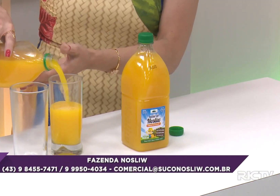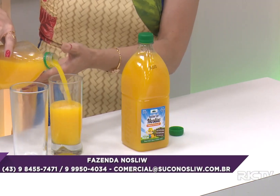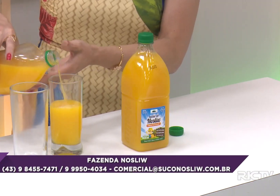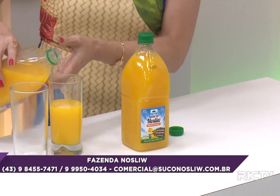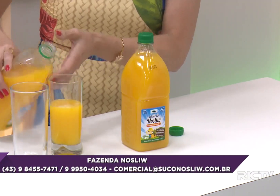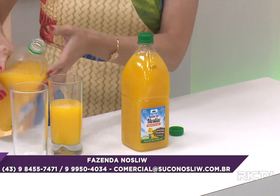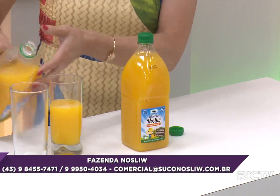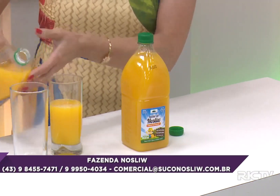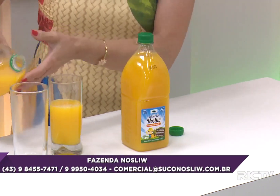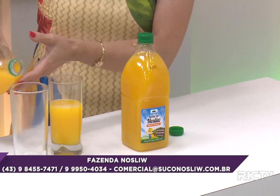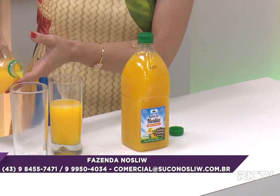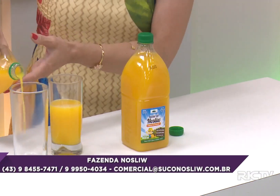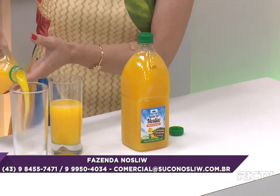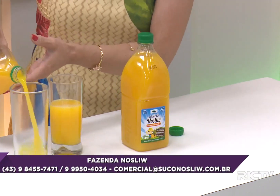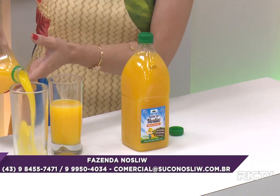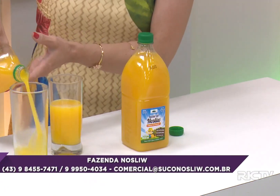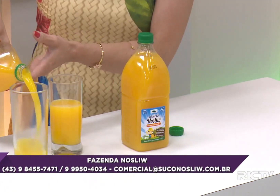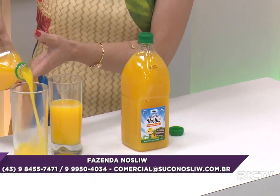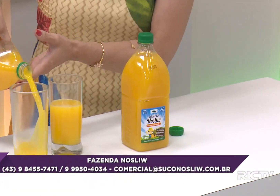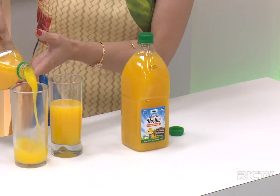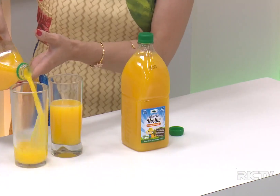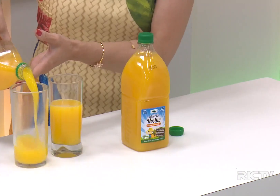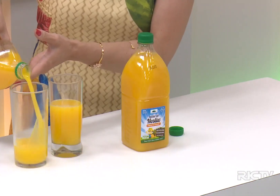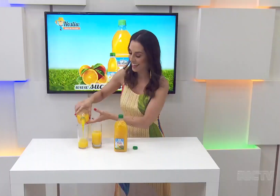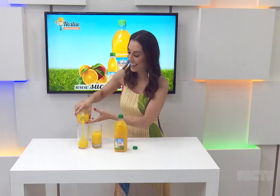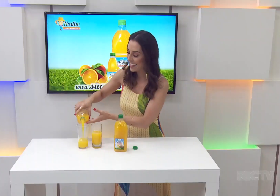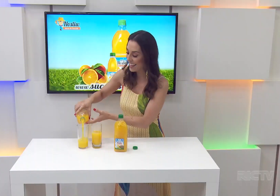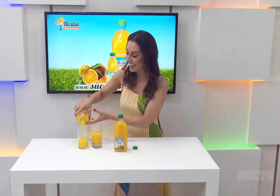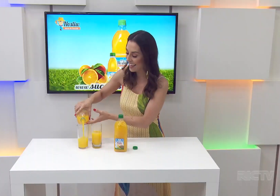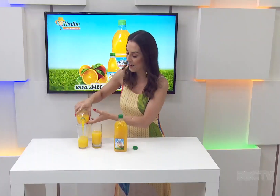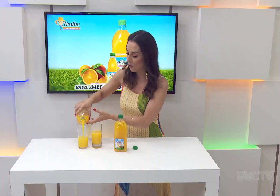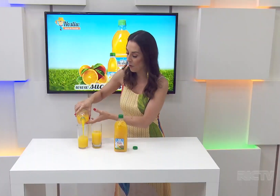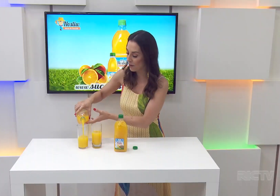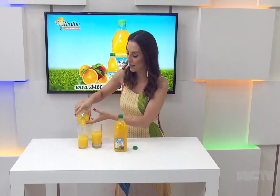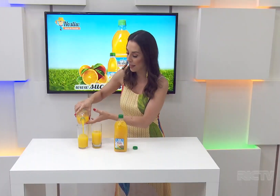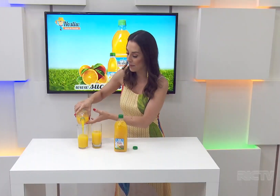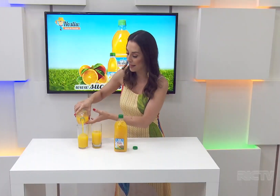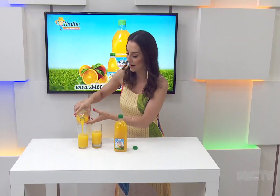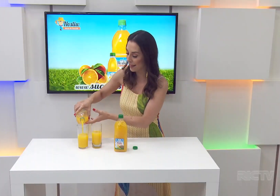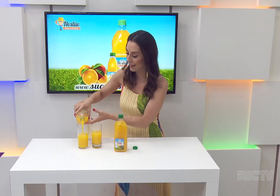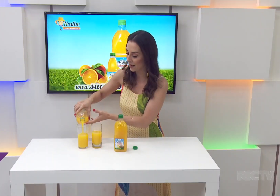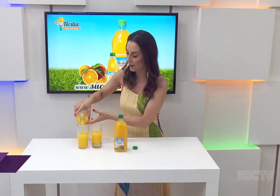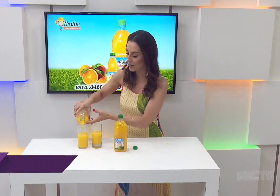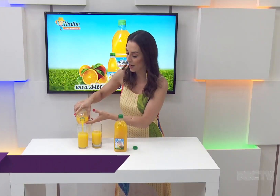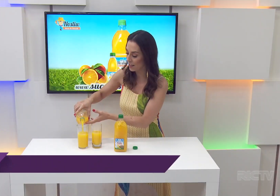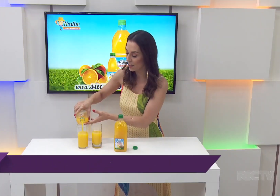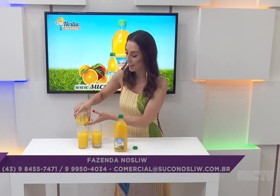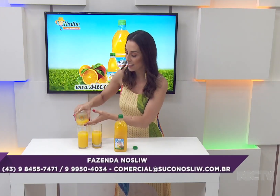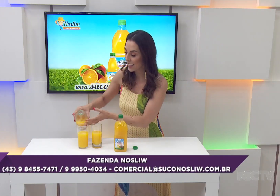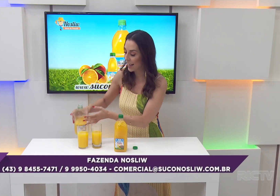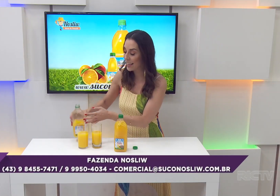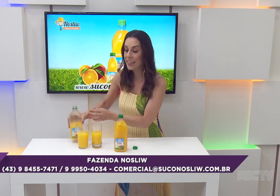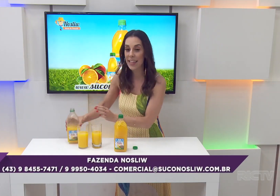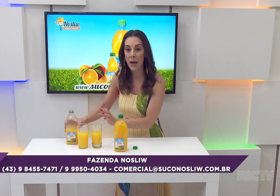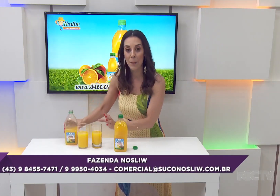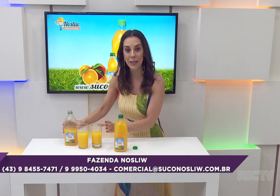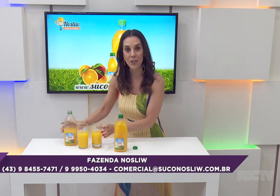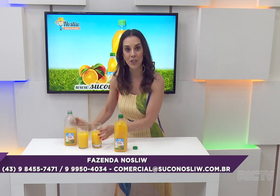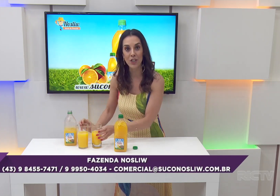dos surdos. Olha que bacana! E aí, eu convidei a Maria Helena aqui com a gente, que ela é intérprete de